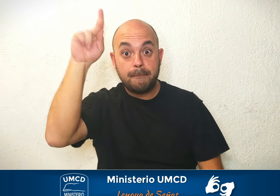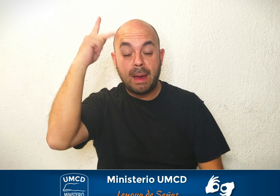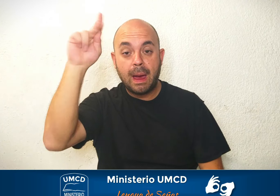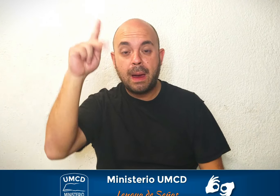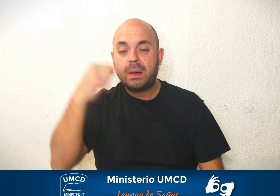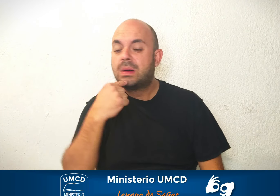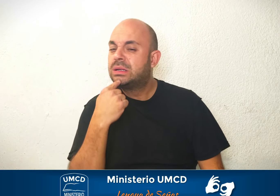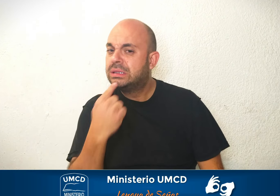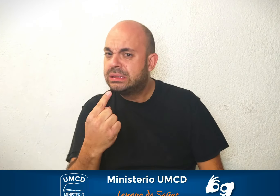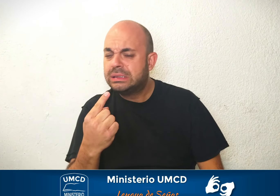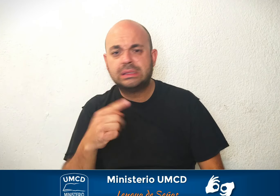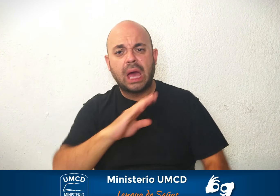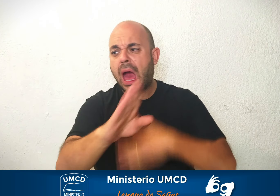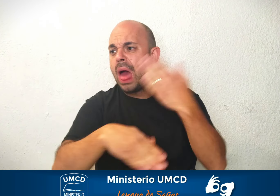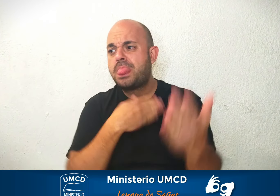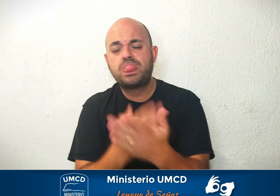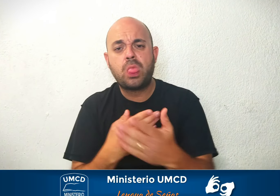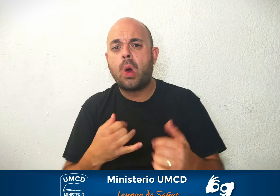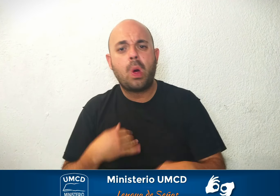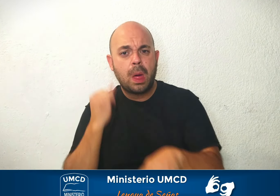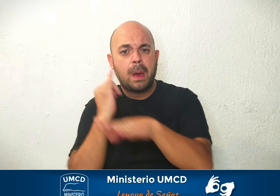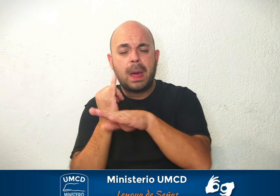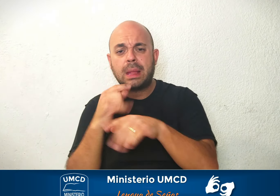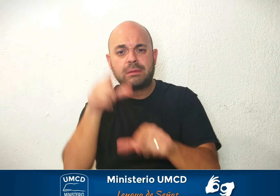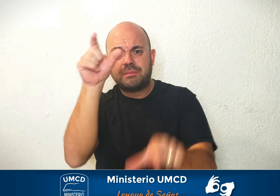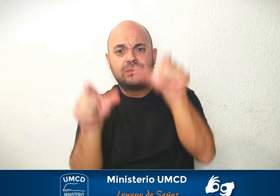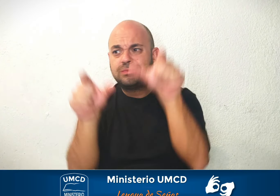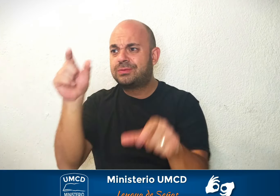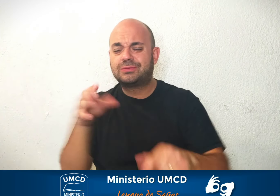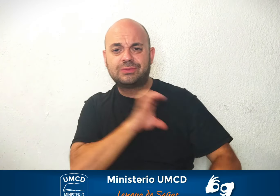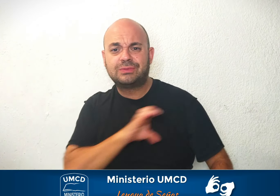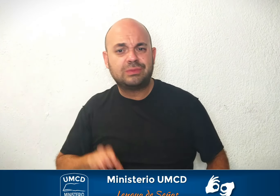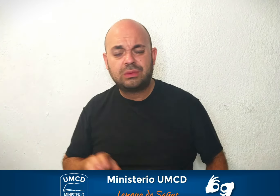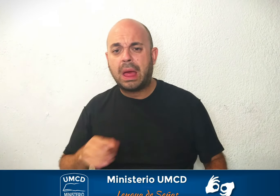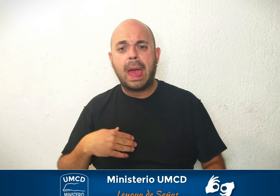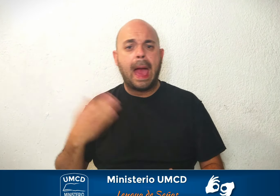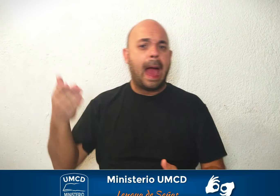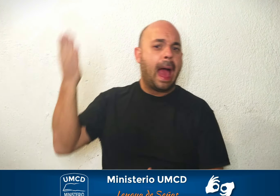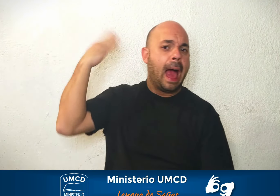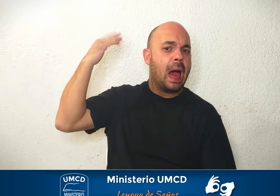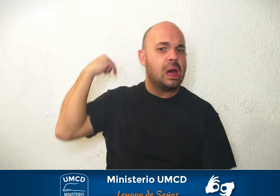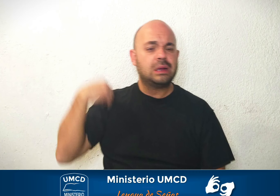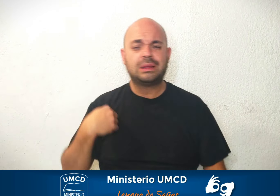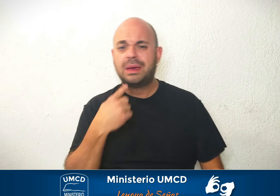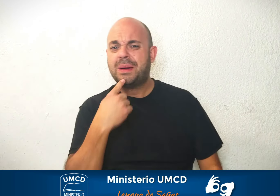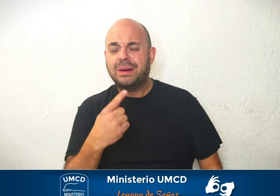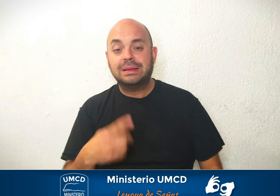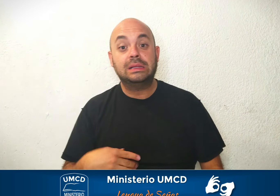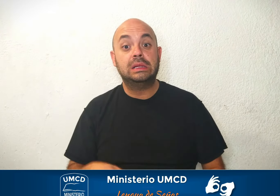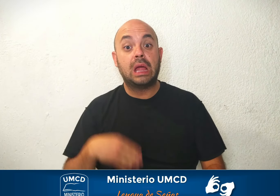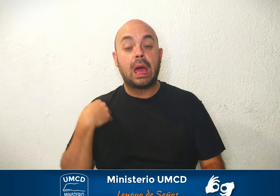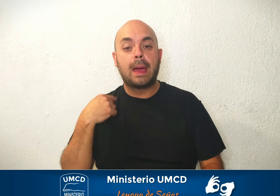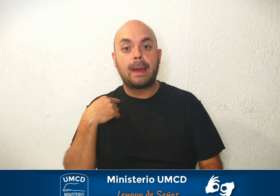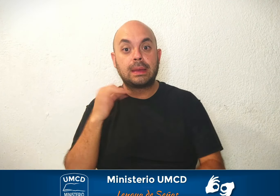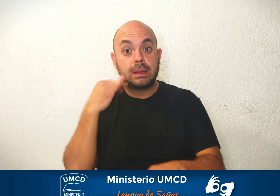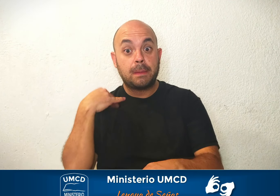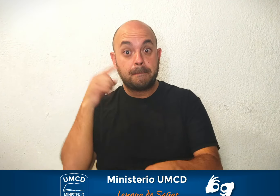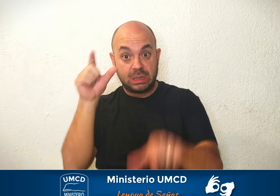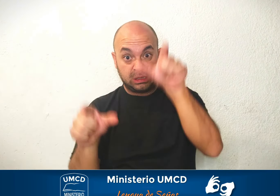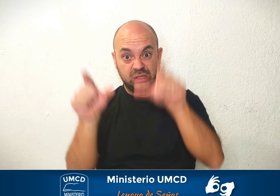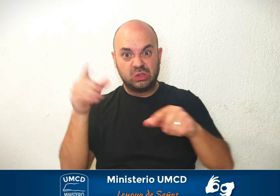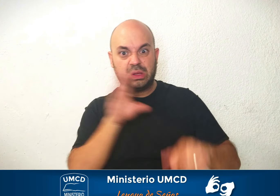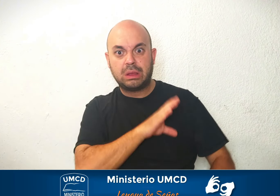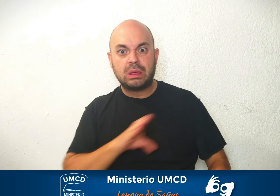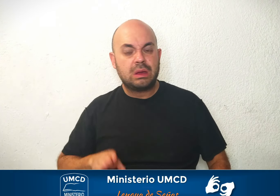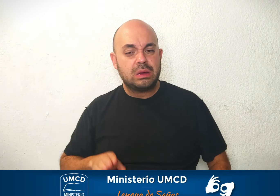esta carta con el propósito de animarles a cambiar su comportamiento. La iglesia había sido establecida por Pablo en su